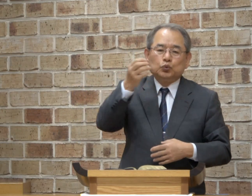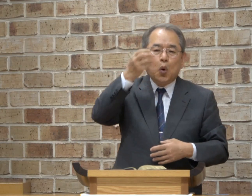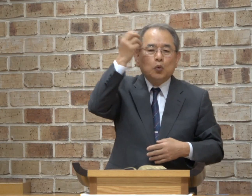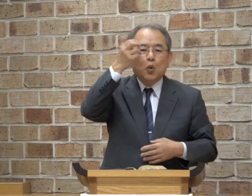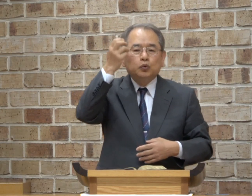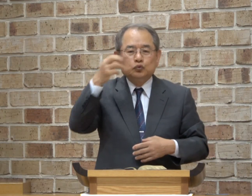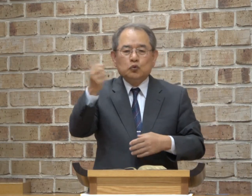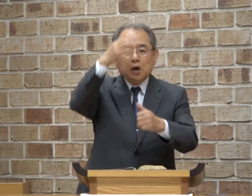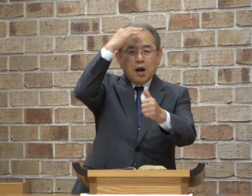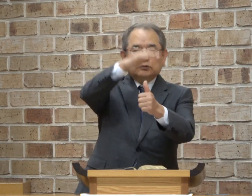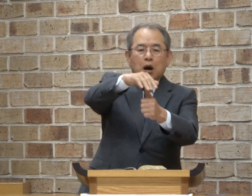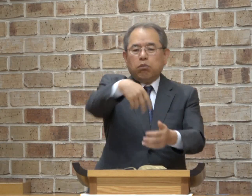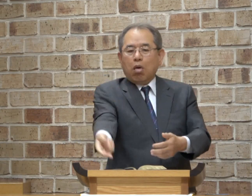아니면